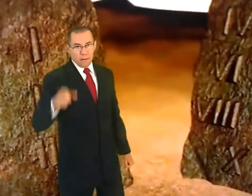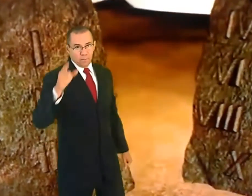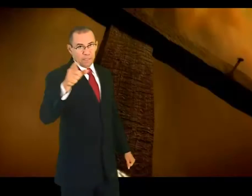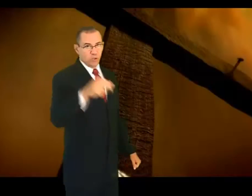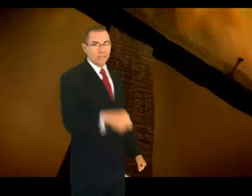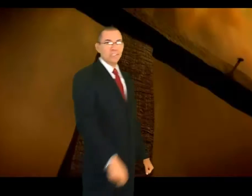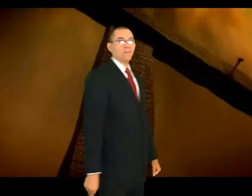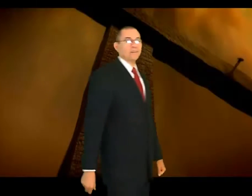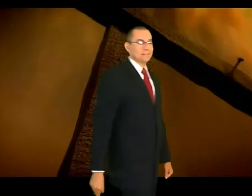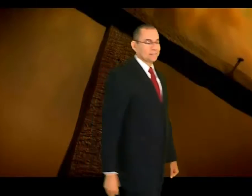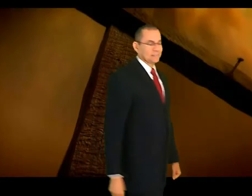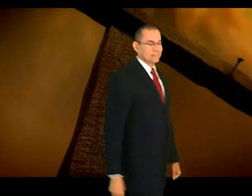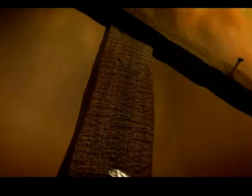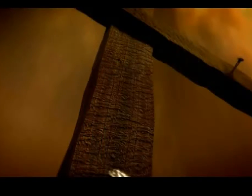bendiciones chau